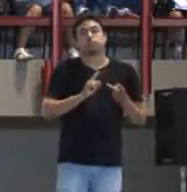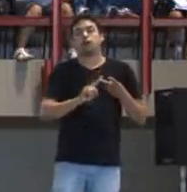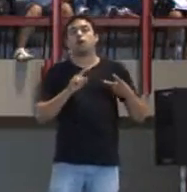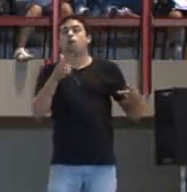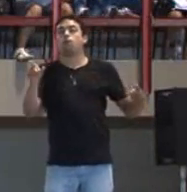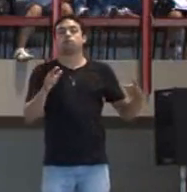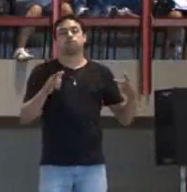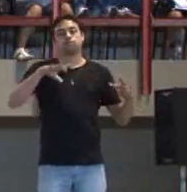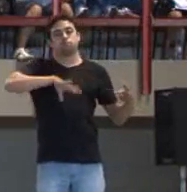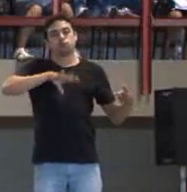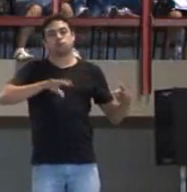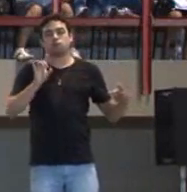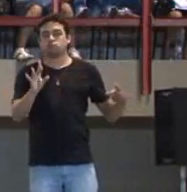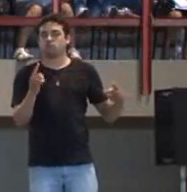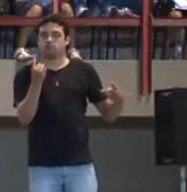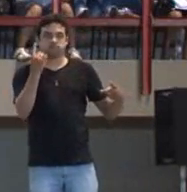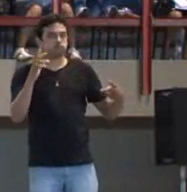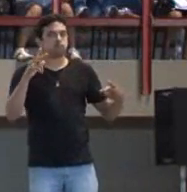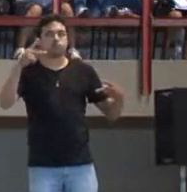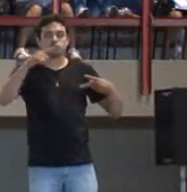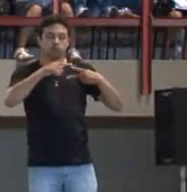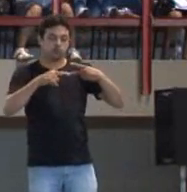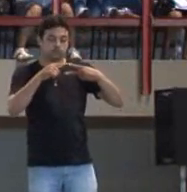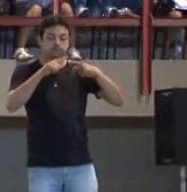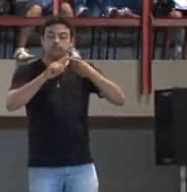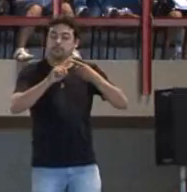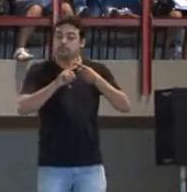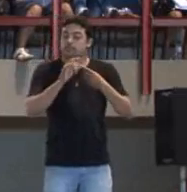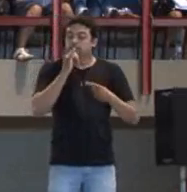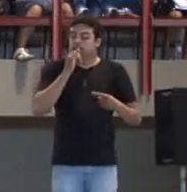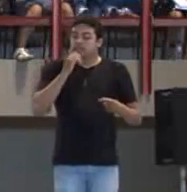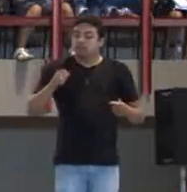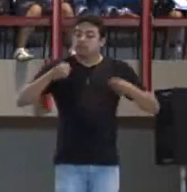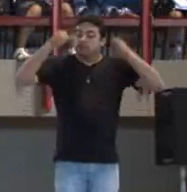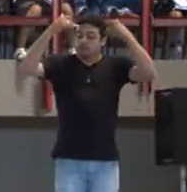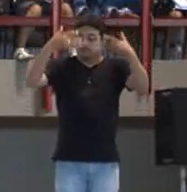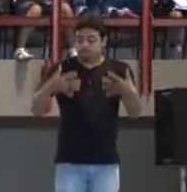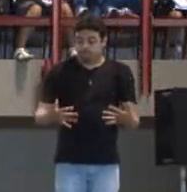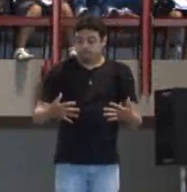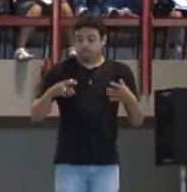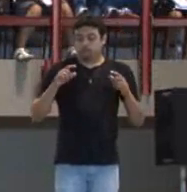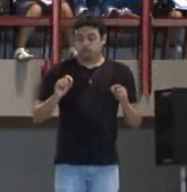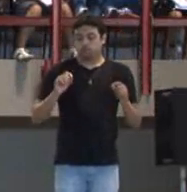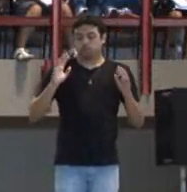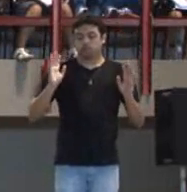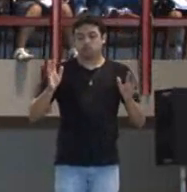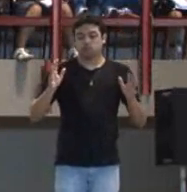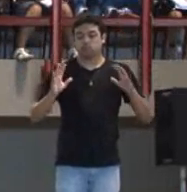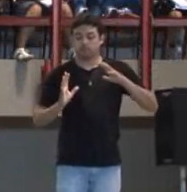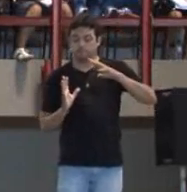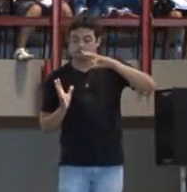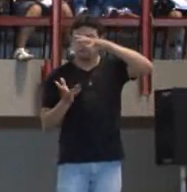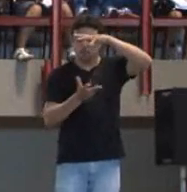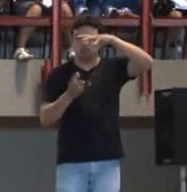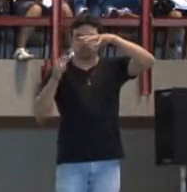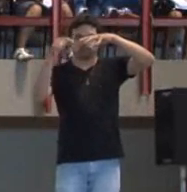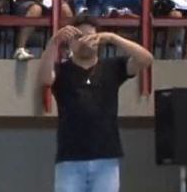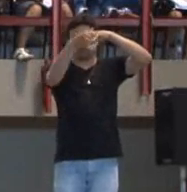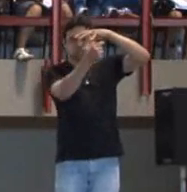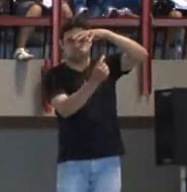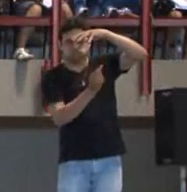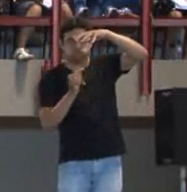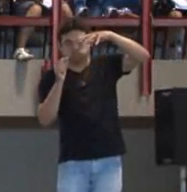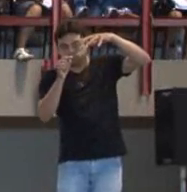gente não fique muito fora do nosso tema nós vamos começar a visualizar a ordem mundial que vai dar origem